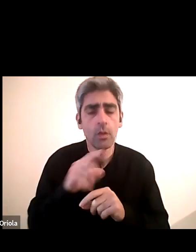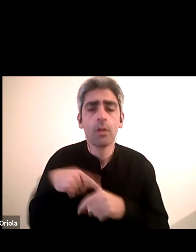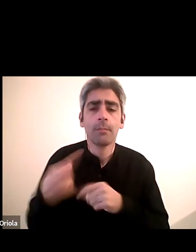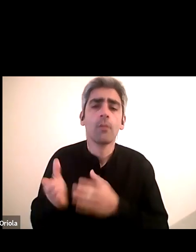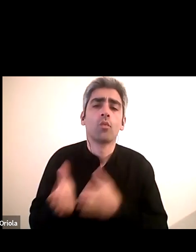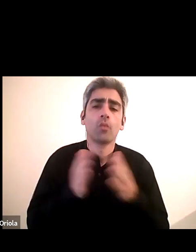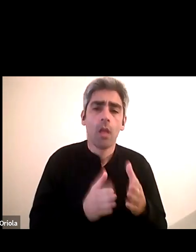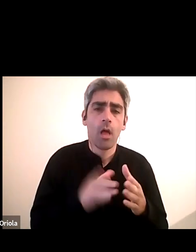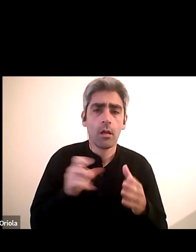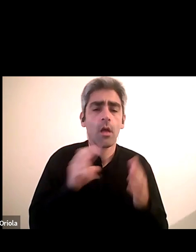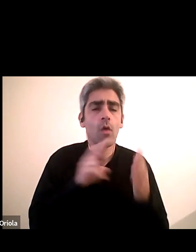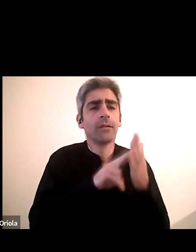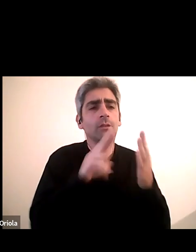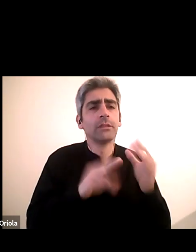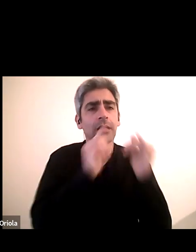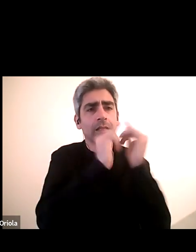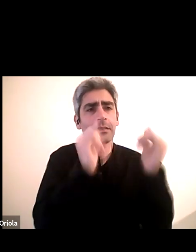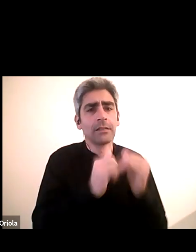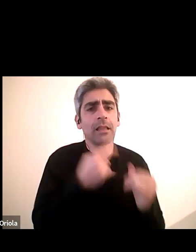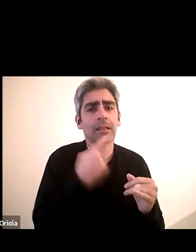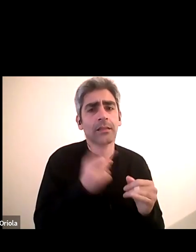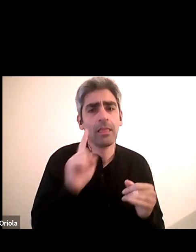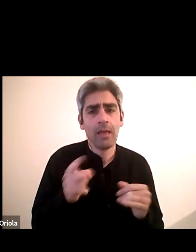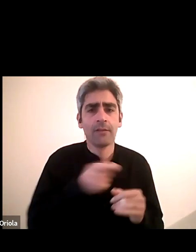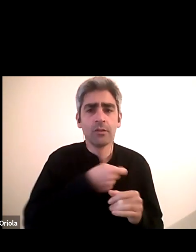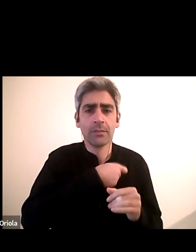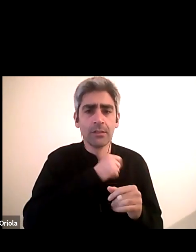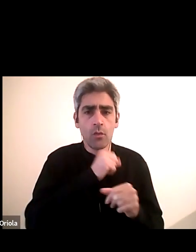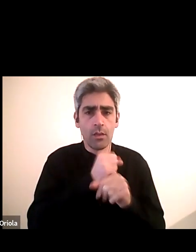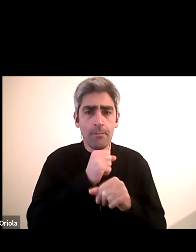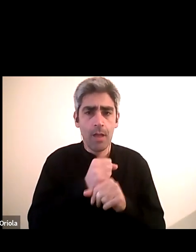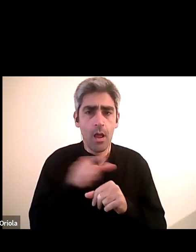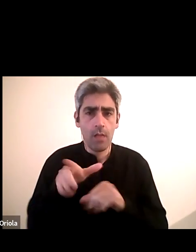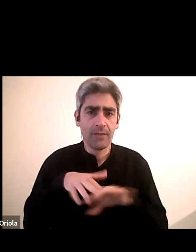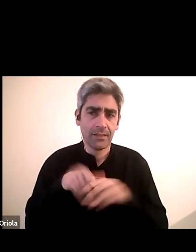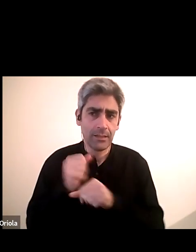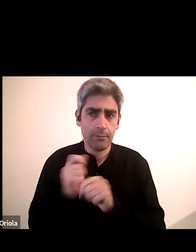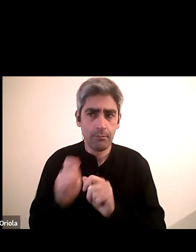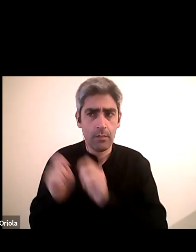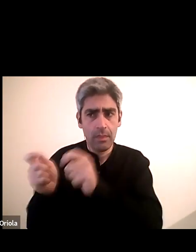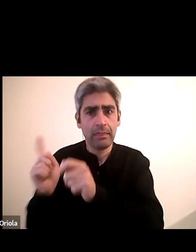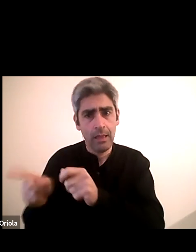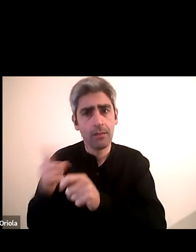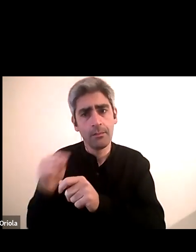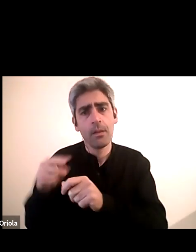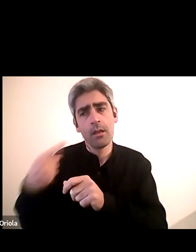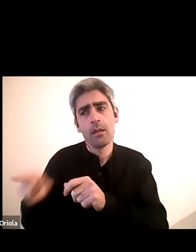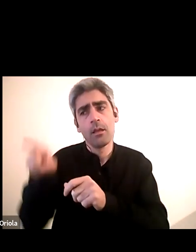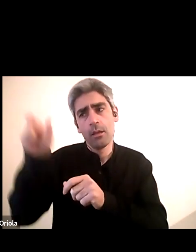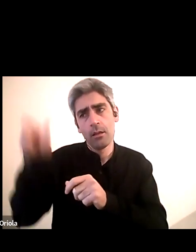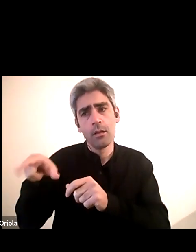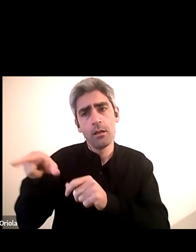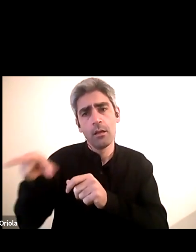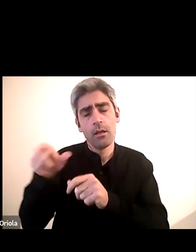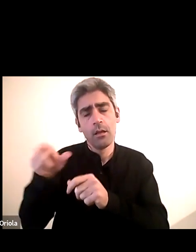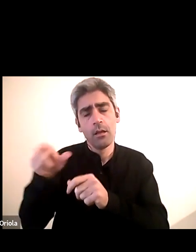as convenções internacionais dizem que tem que ser a Inspeção de Trabalho a fazer esta atividade. E depois porque a Inspeção de Trabalho tem que ser uma